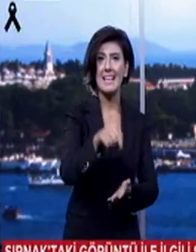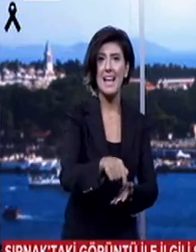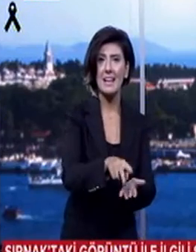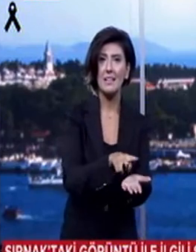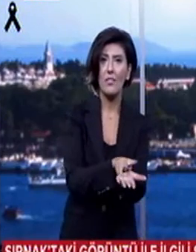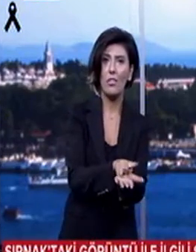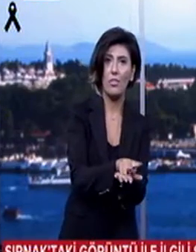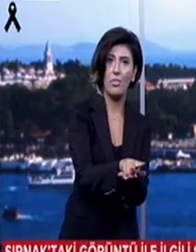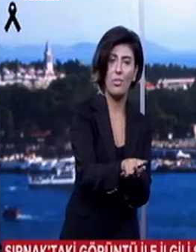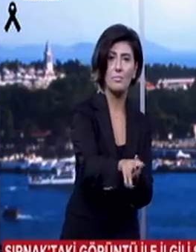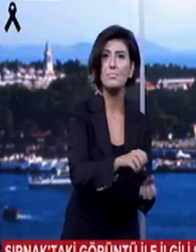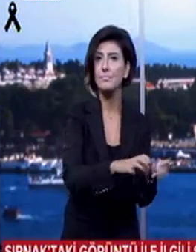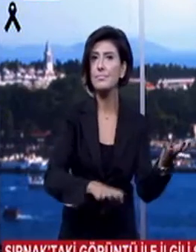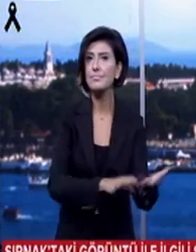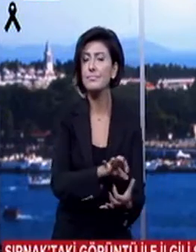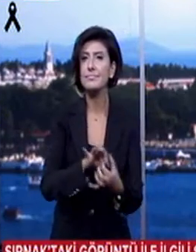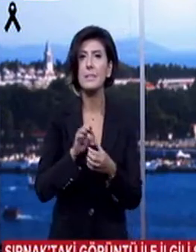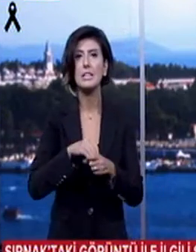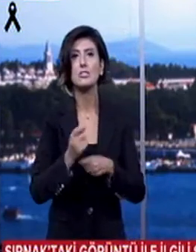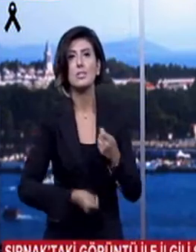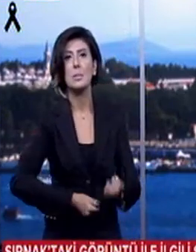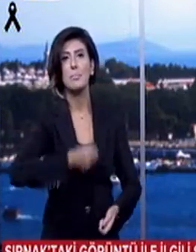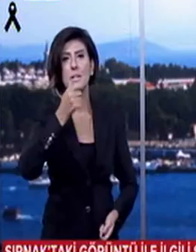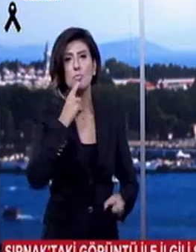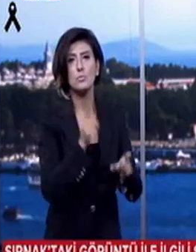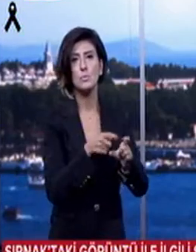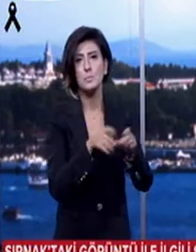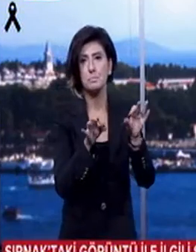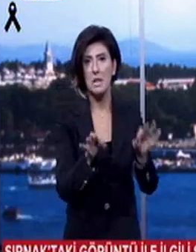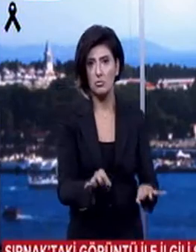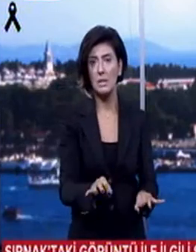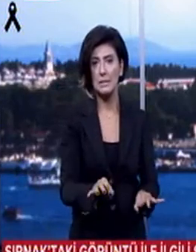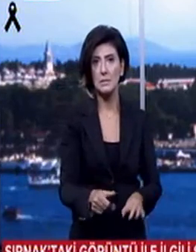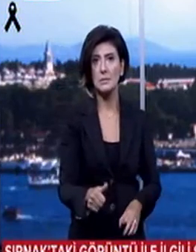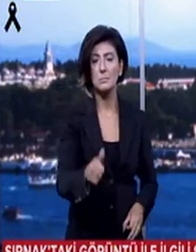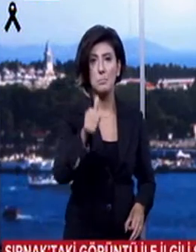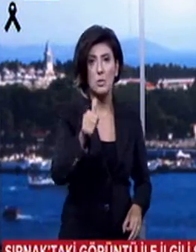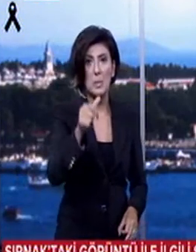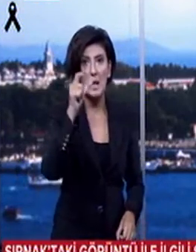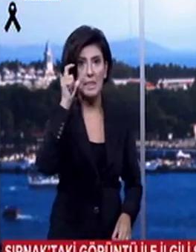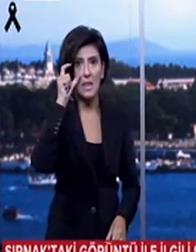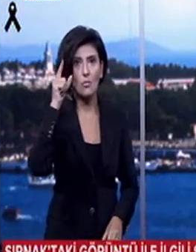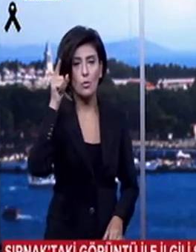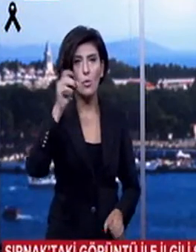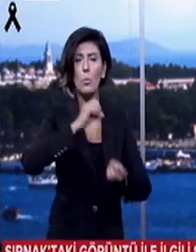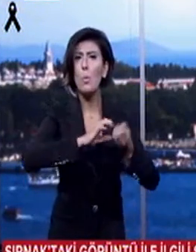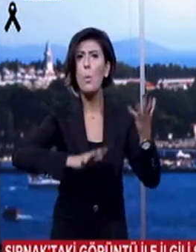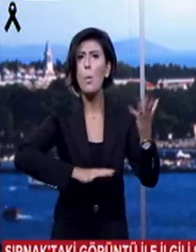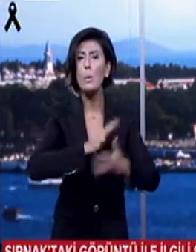sürüklenmesi olayıyla ilgili İçişleri Bakanlığı soruşturma başlatmıştı. Başbakan Ahmet Davutoğlu da